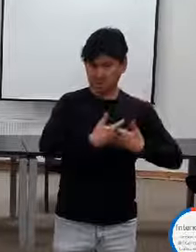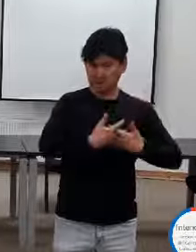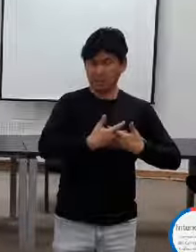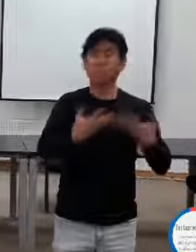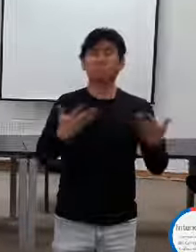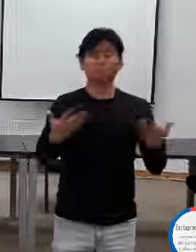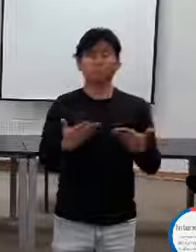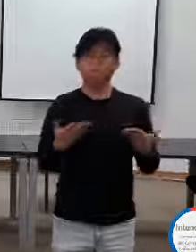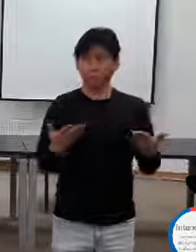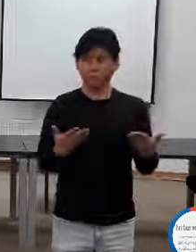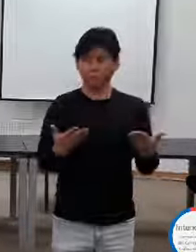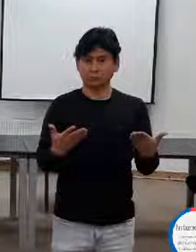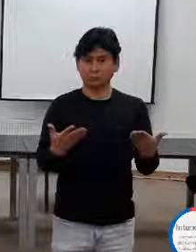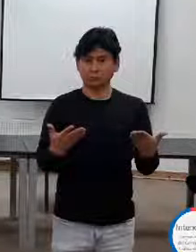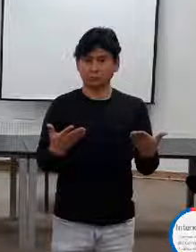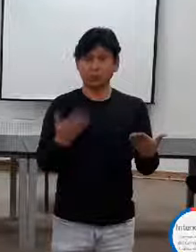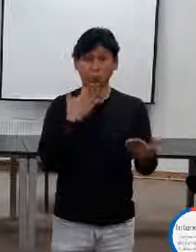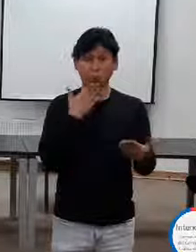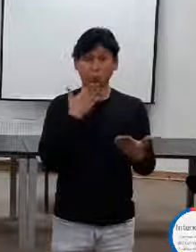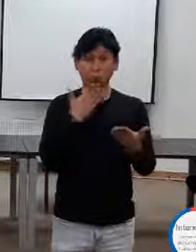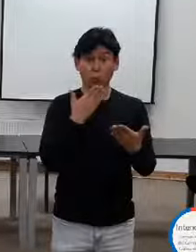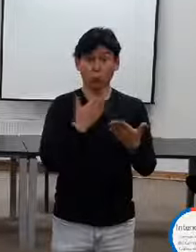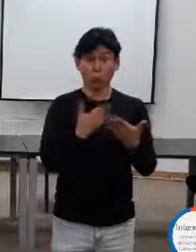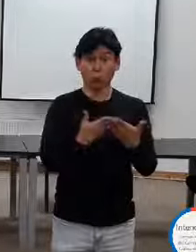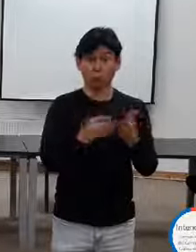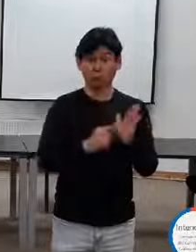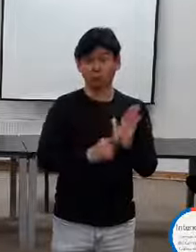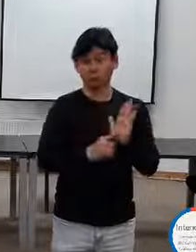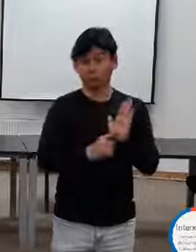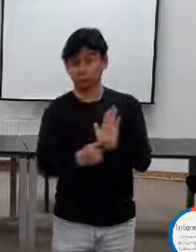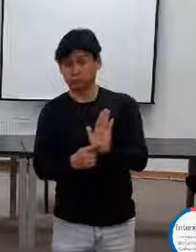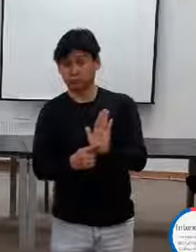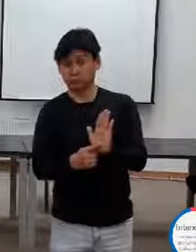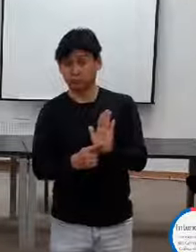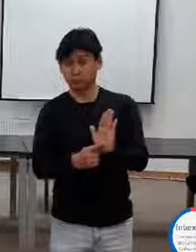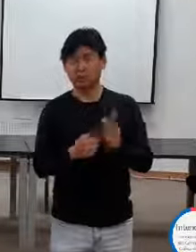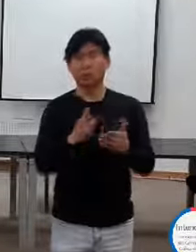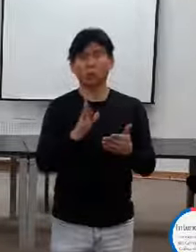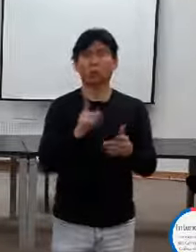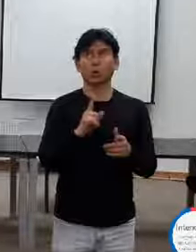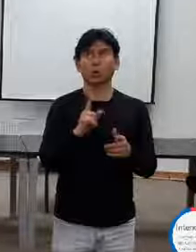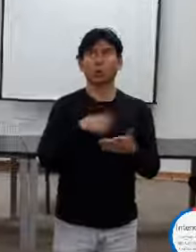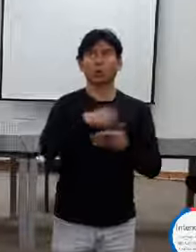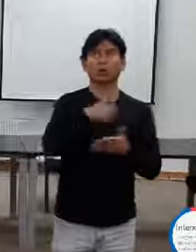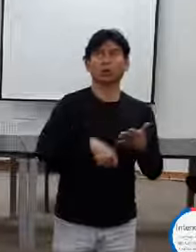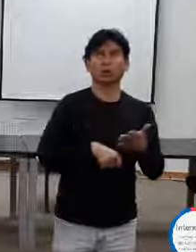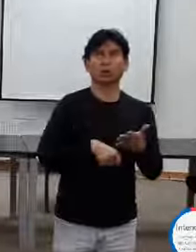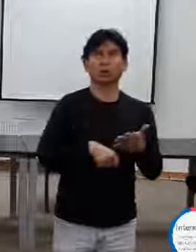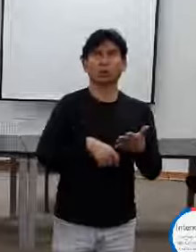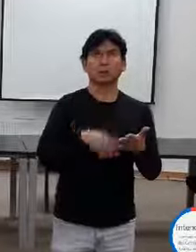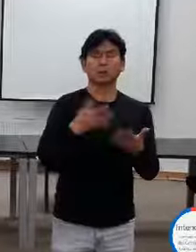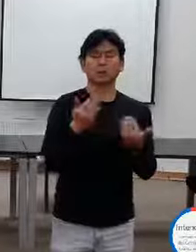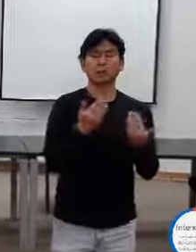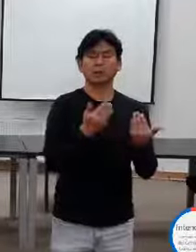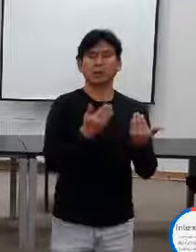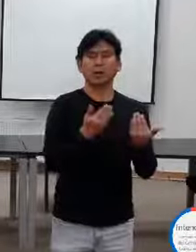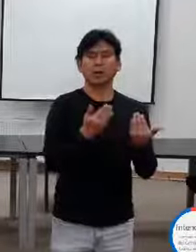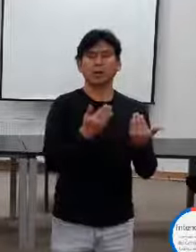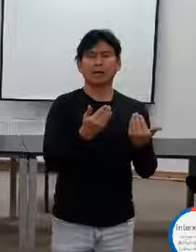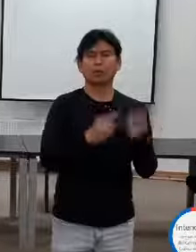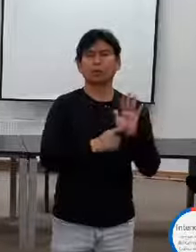cuando quer hizo mostrar el contrato, no, no el contrato, porque él no tiene contrato, él necesitaba